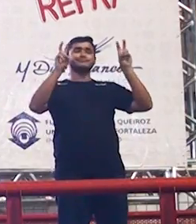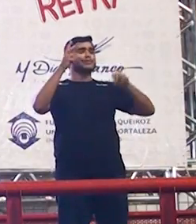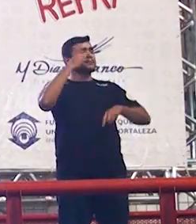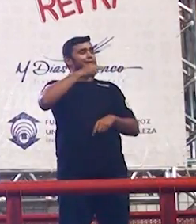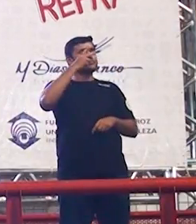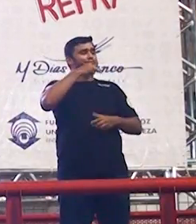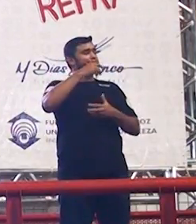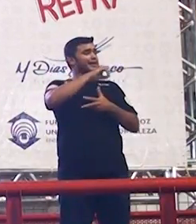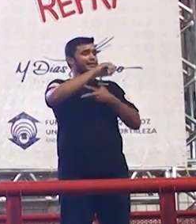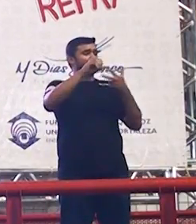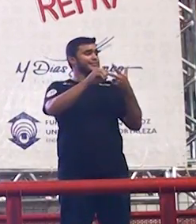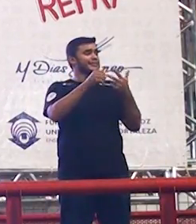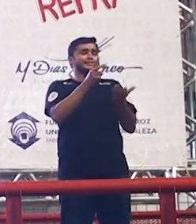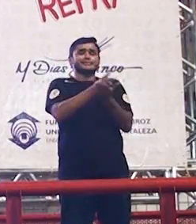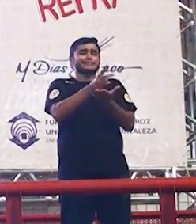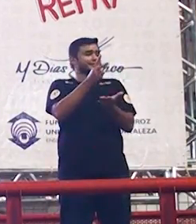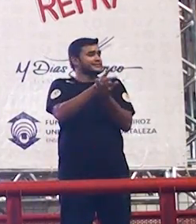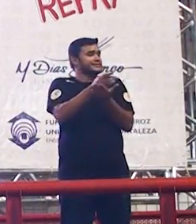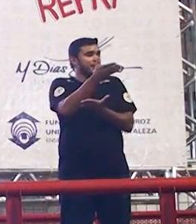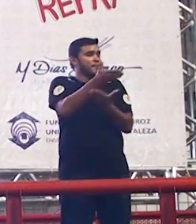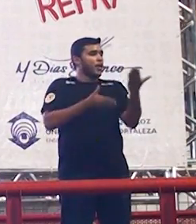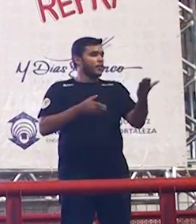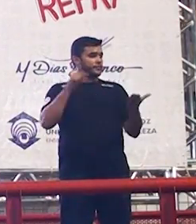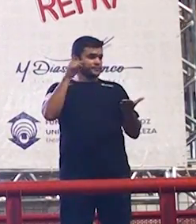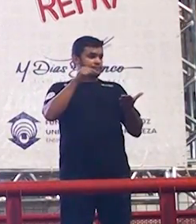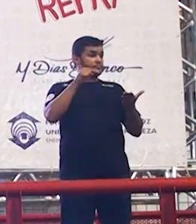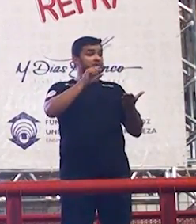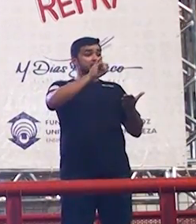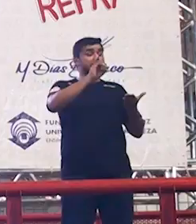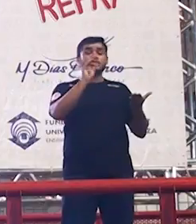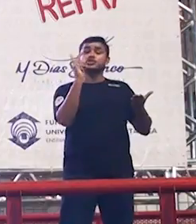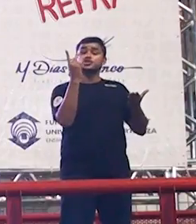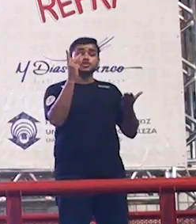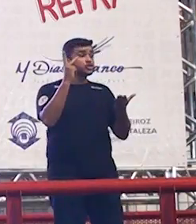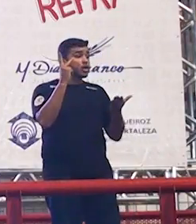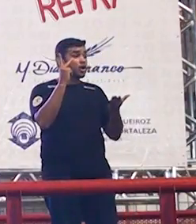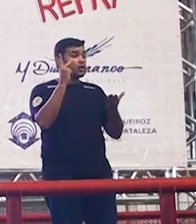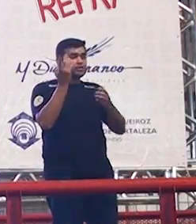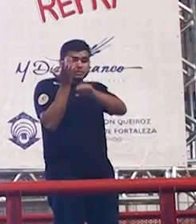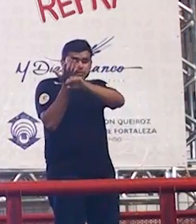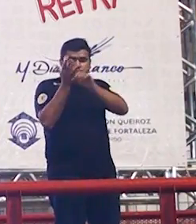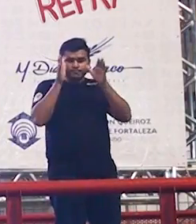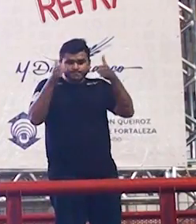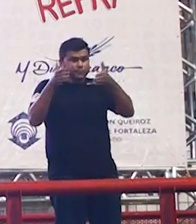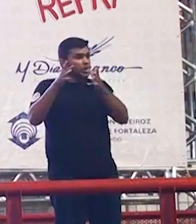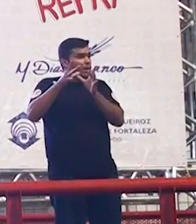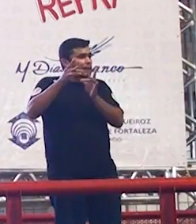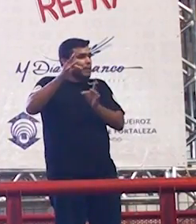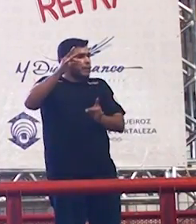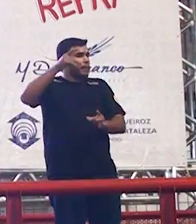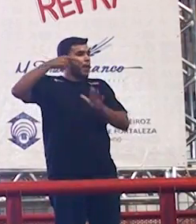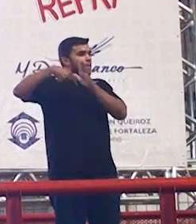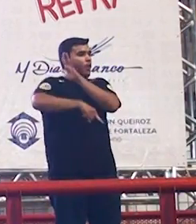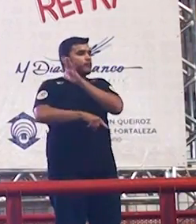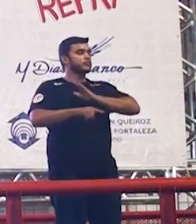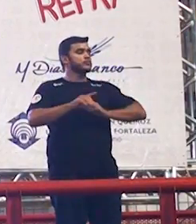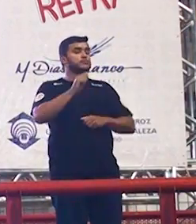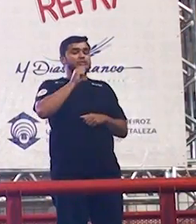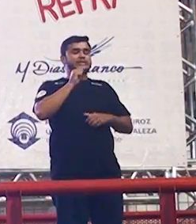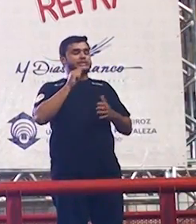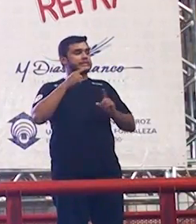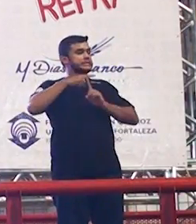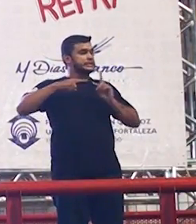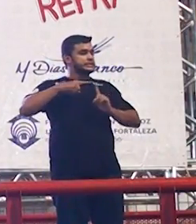você não tiver tempo de focar na parte de história geral, tudo, isso aí é o mínimo